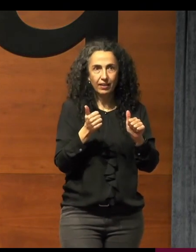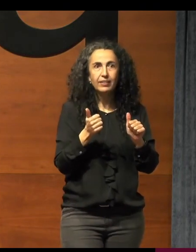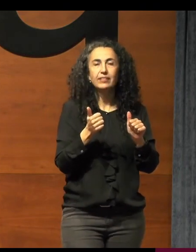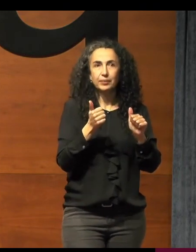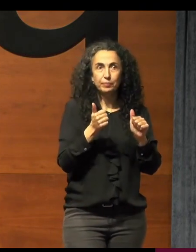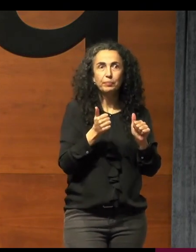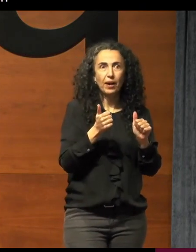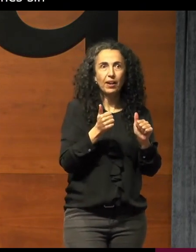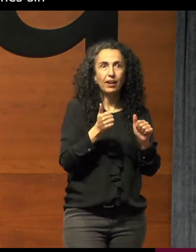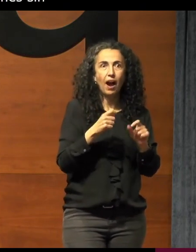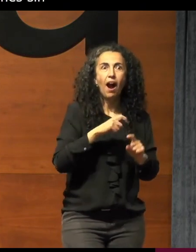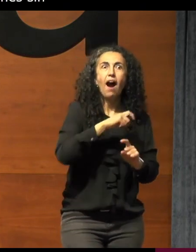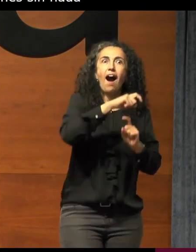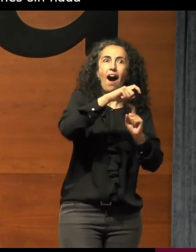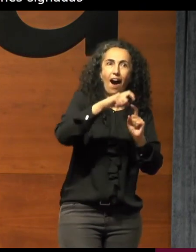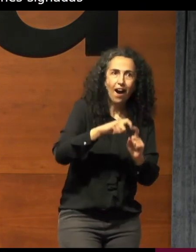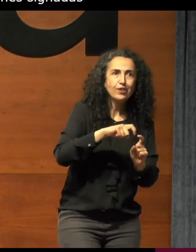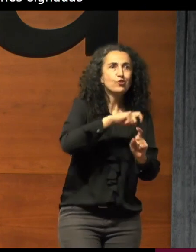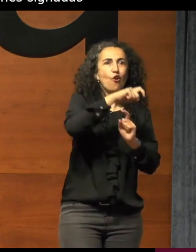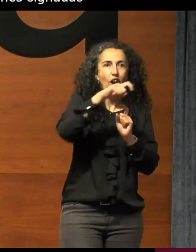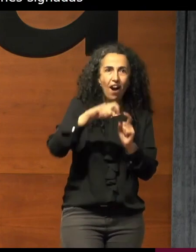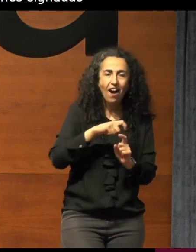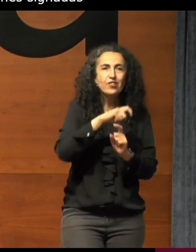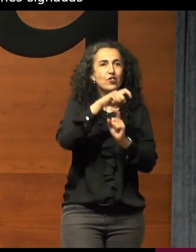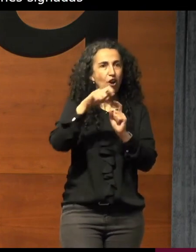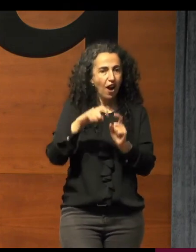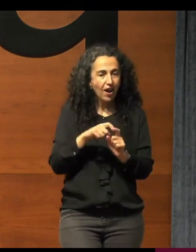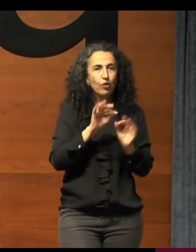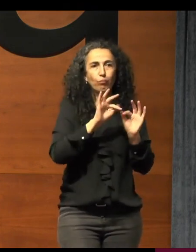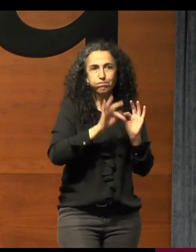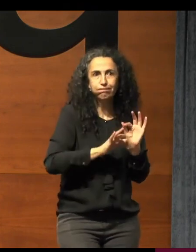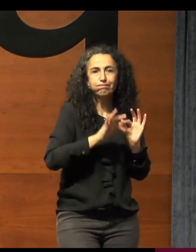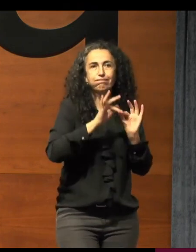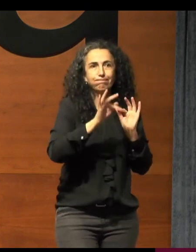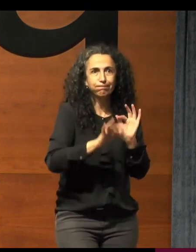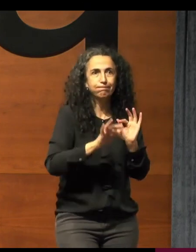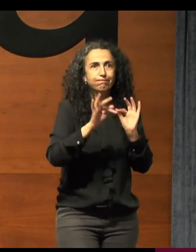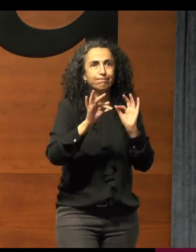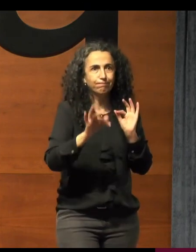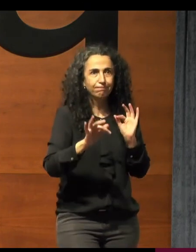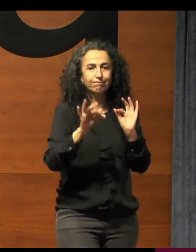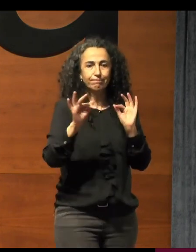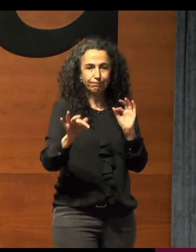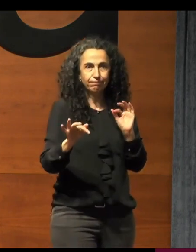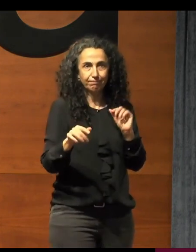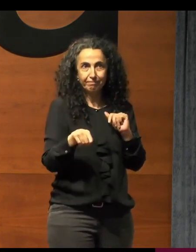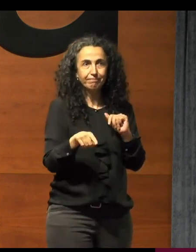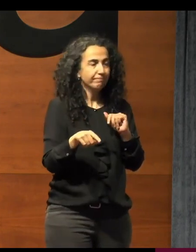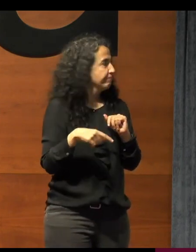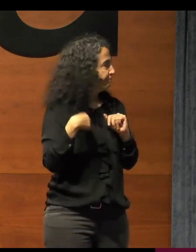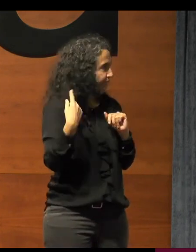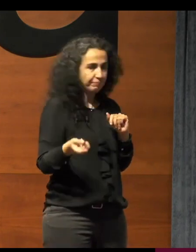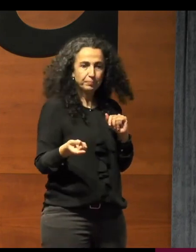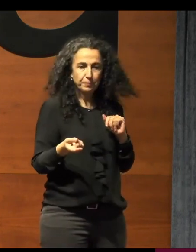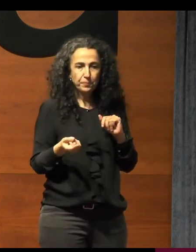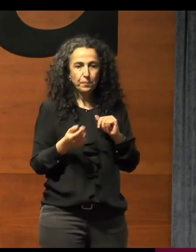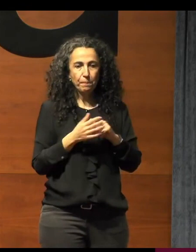signadas. Y retoma nuevamente la costumbre que se venía haciendo de celebrar un certamen de